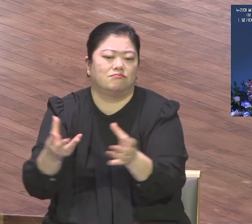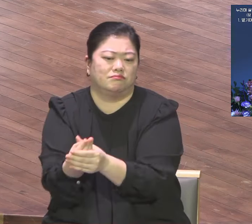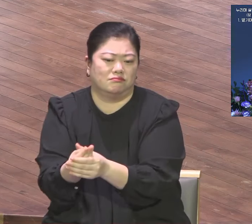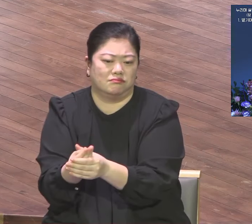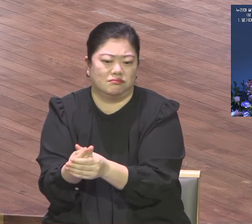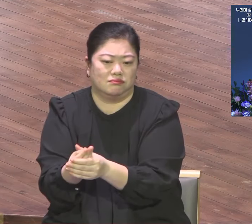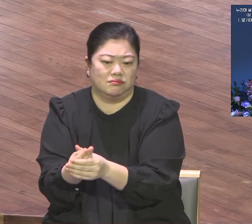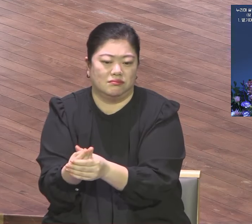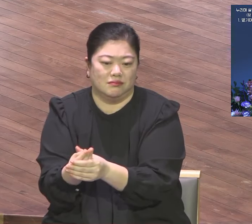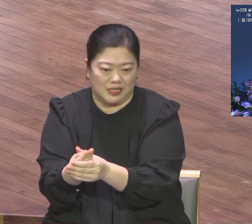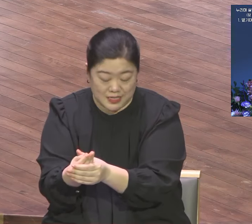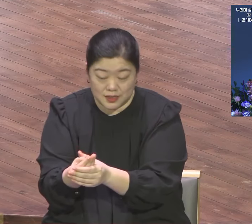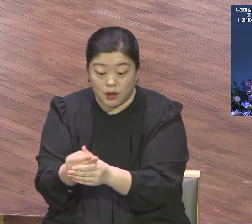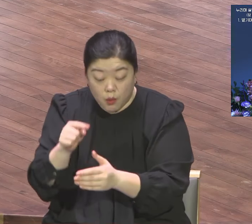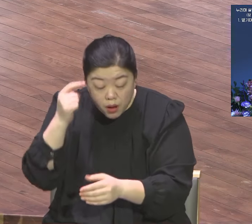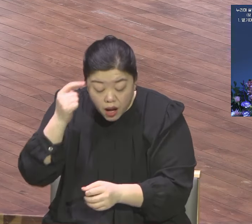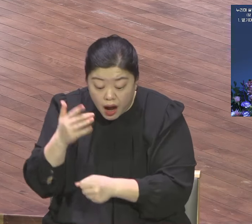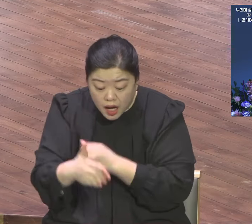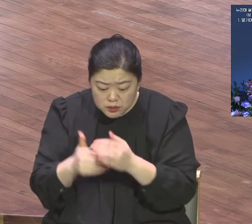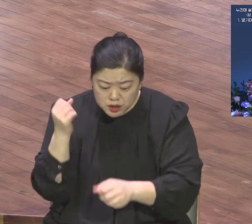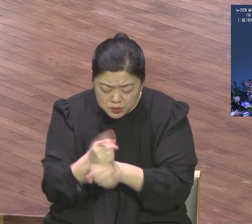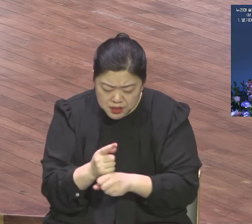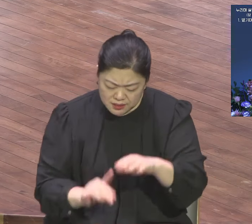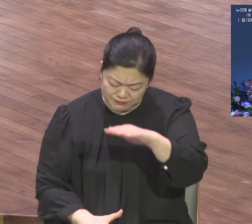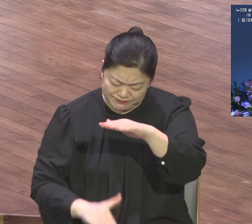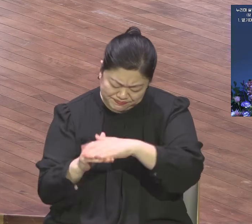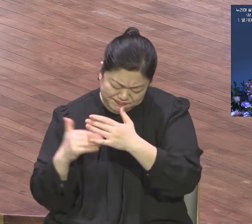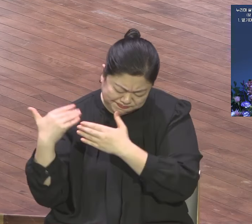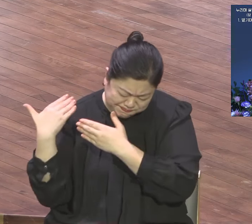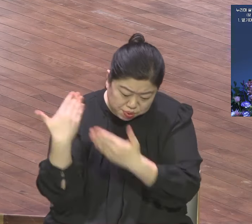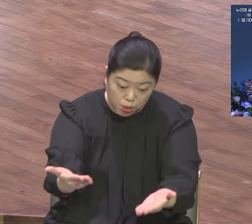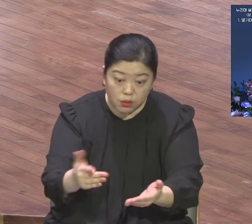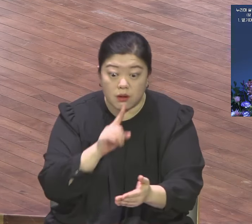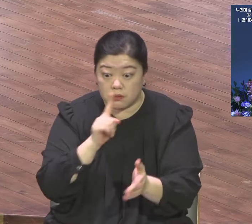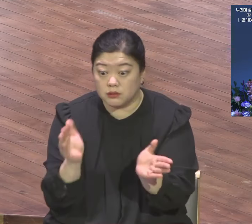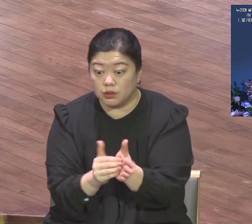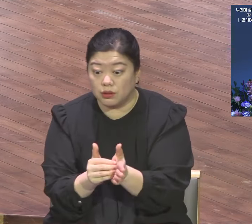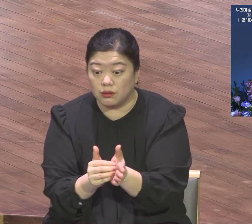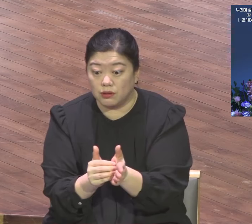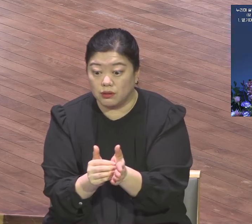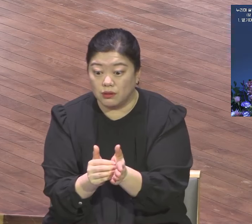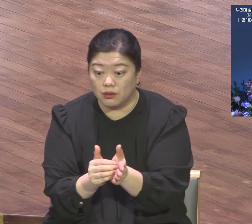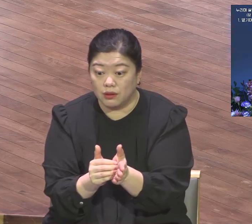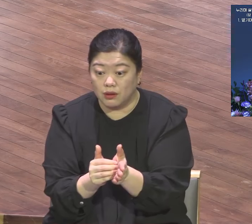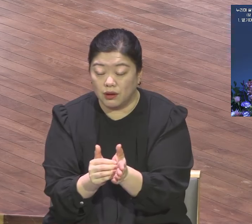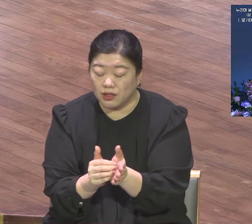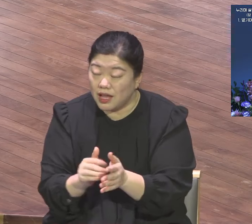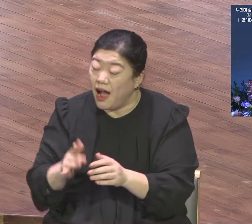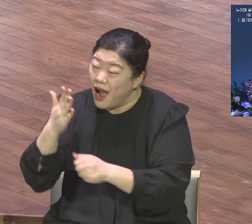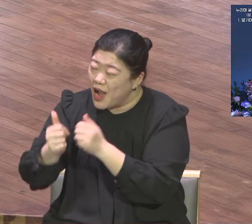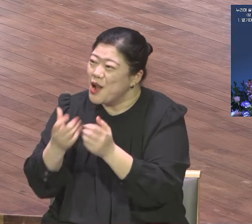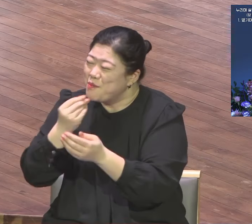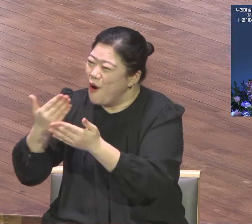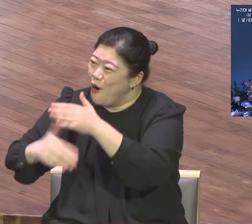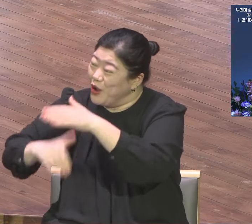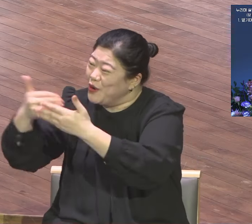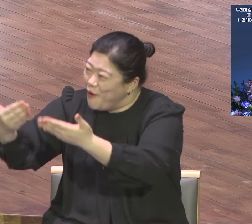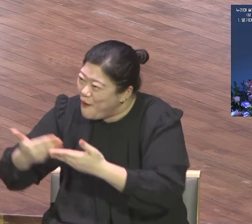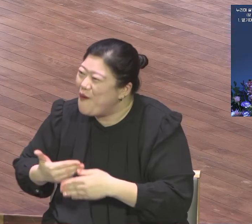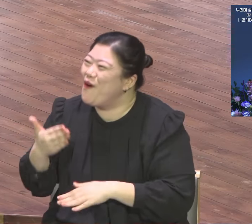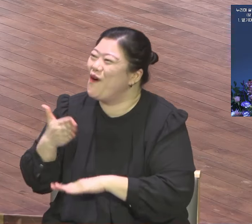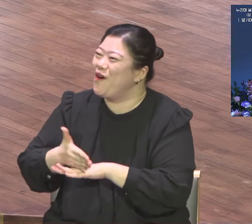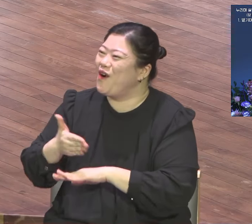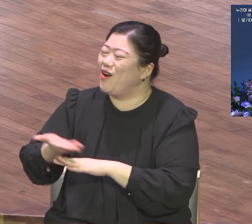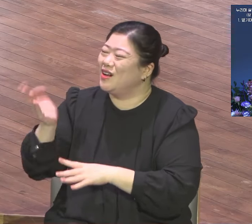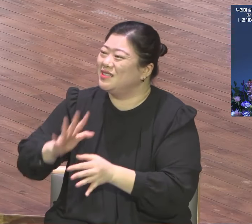없도록 채워주시는 것 체험하시기 바랍니다. 부신자들이요, 여러분의 성경적 형통을 보면서